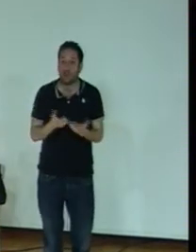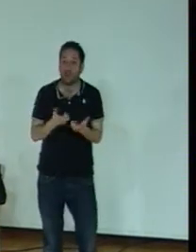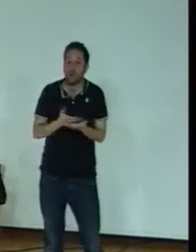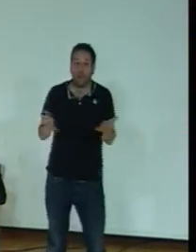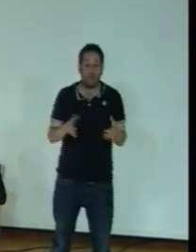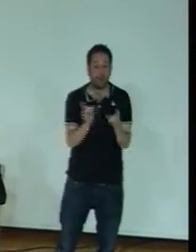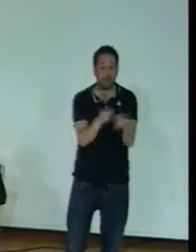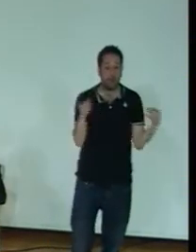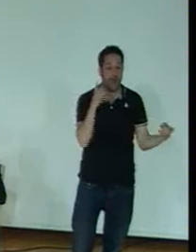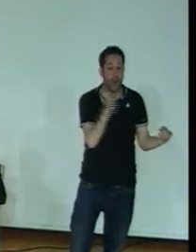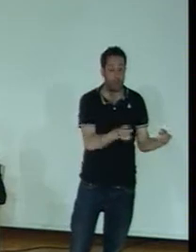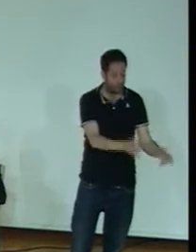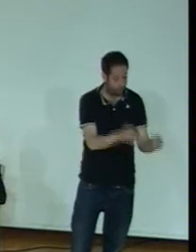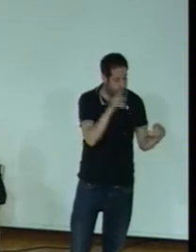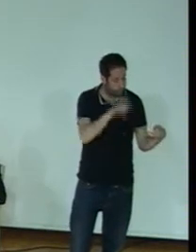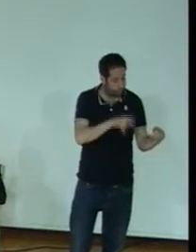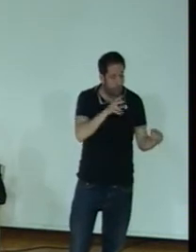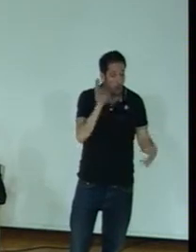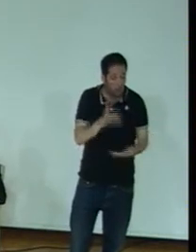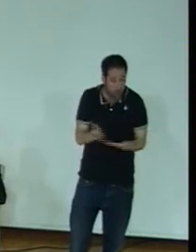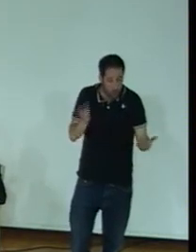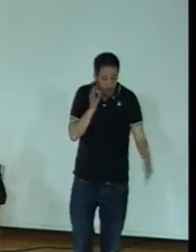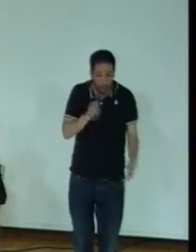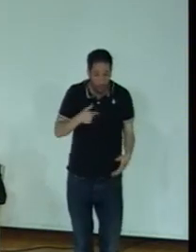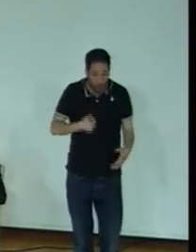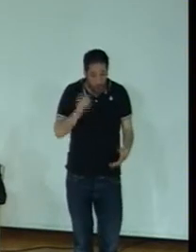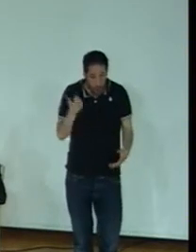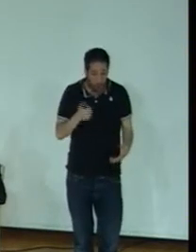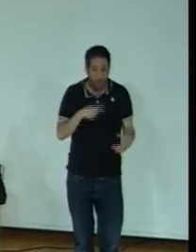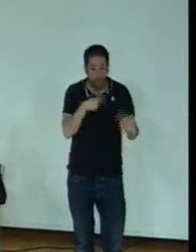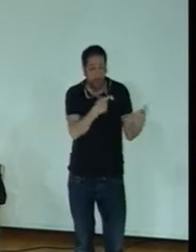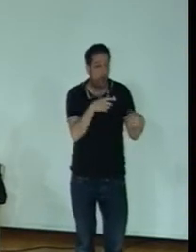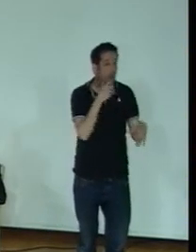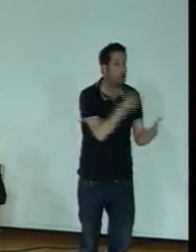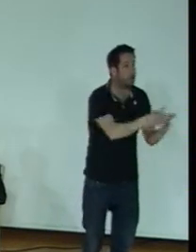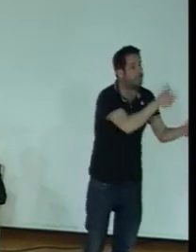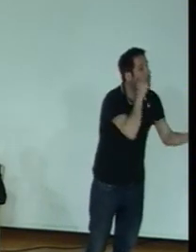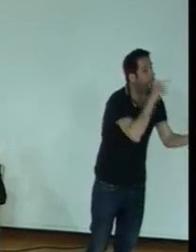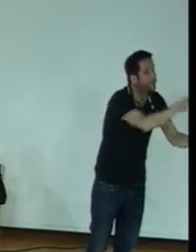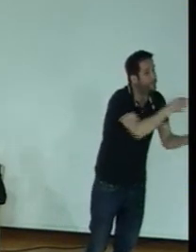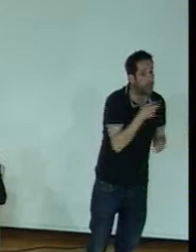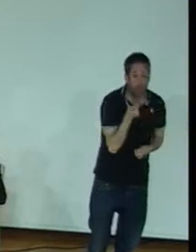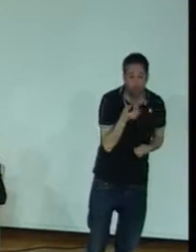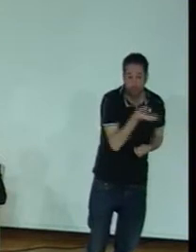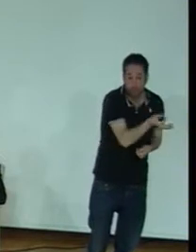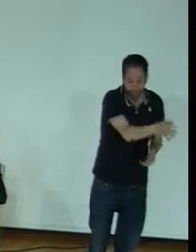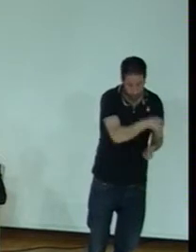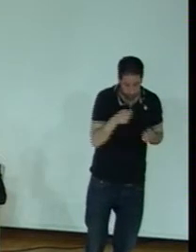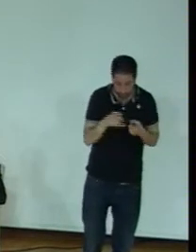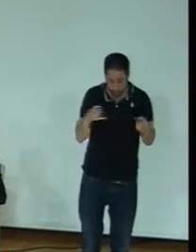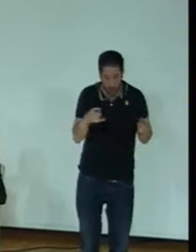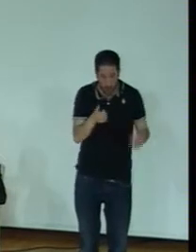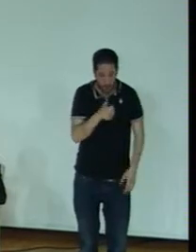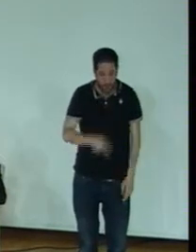simplement acheter un journal et le lire. Avant, on pouvait le faire de manière complètement anonyme. On va dans un kiosque, on achète le journal avec de l'argent liquide. C'était